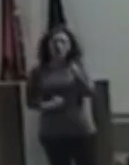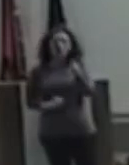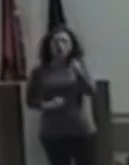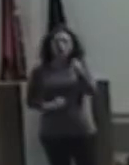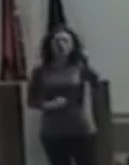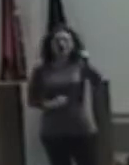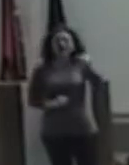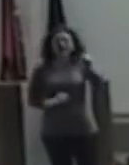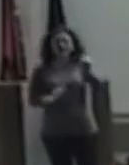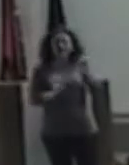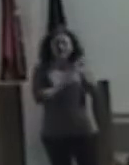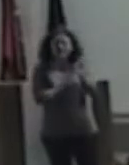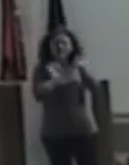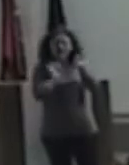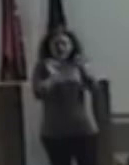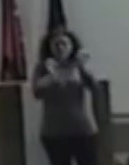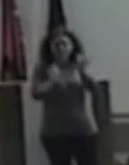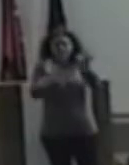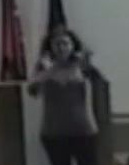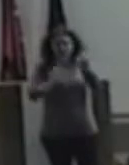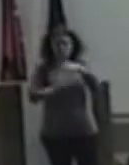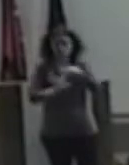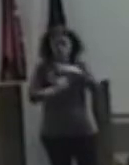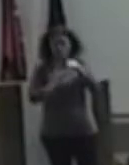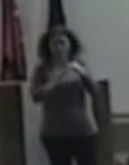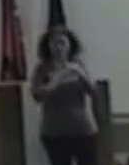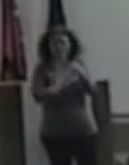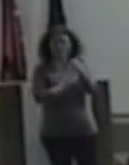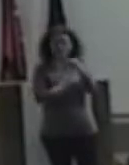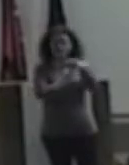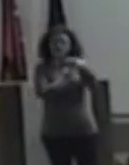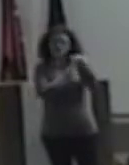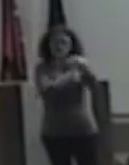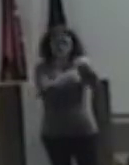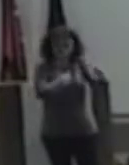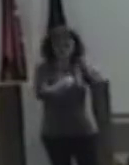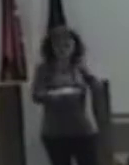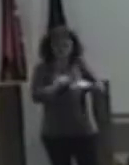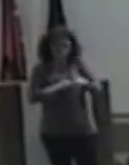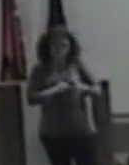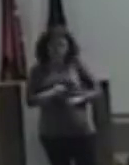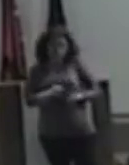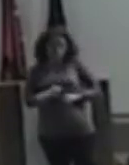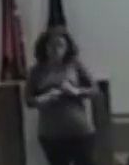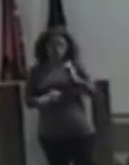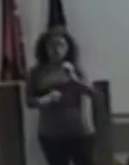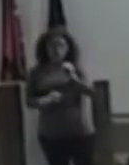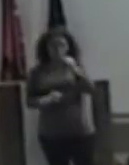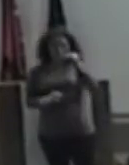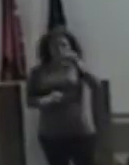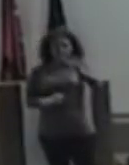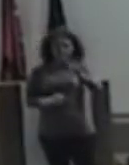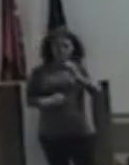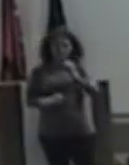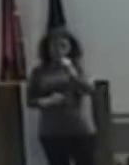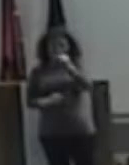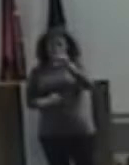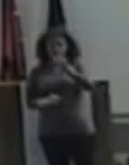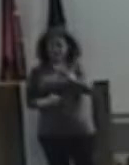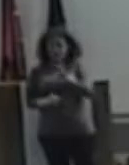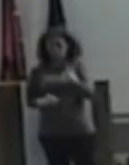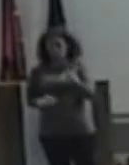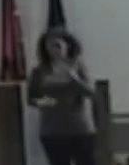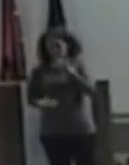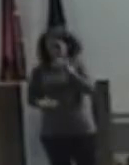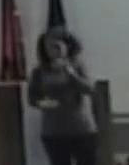forma fina hasta que se lleguen a determinadas cifras si tengo que usar la insulina de 0,5 en 0,5 unidades, por ejemplo.